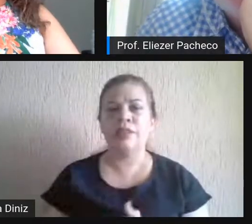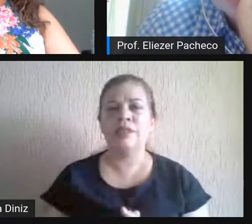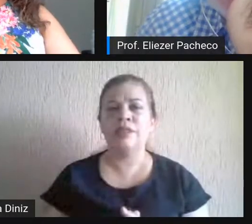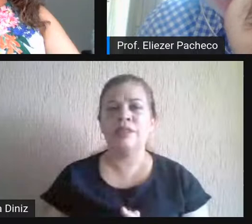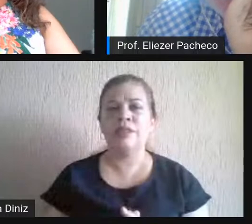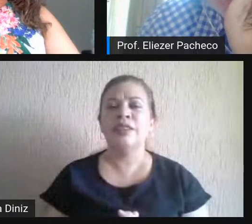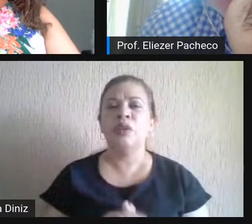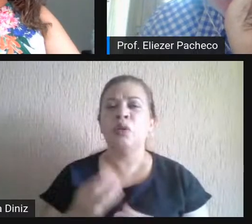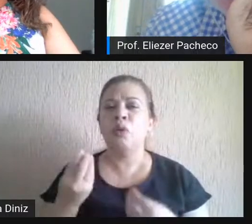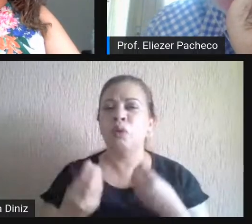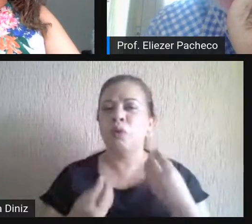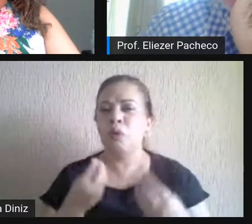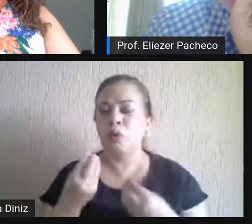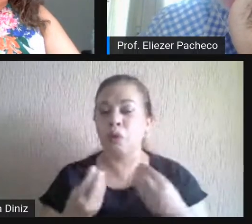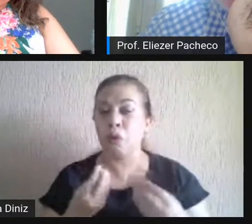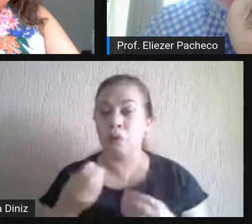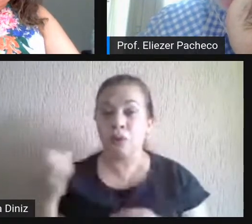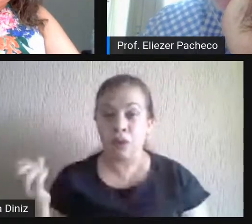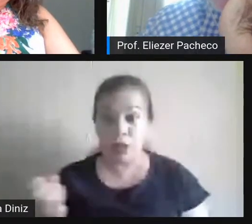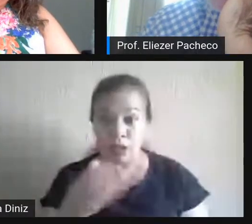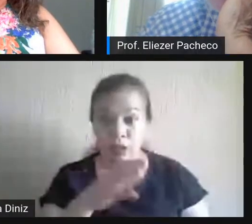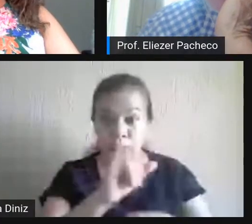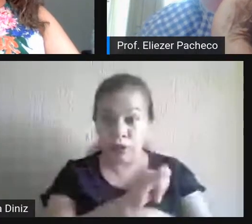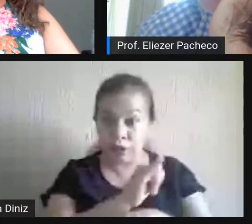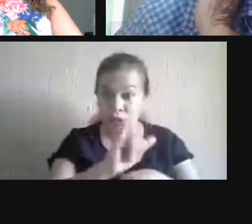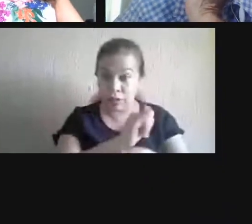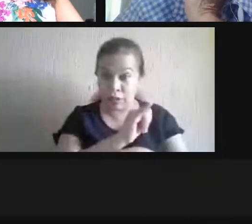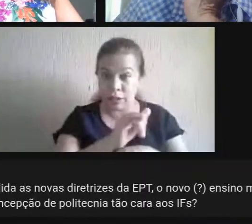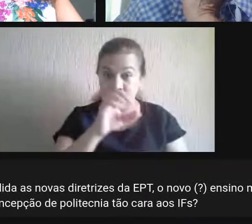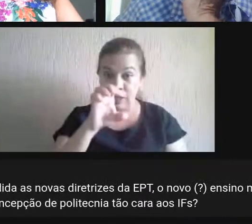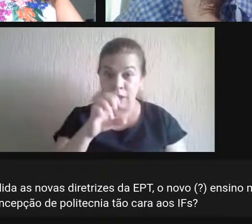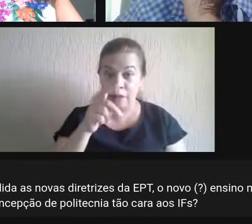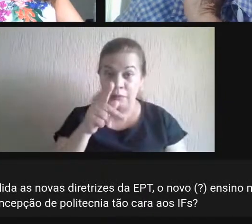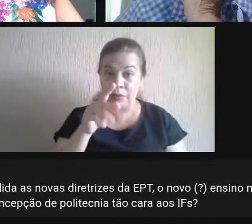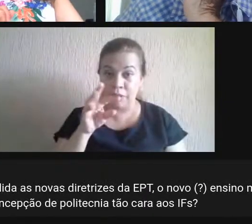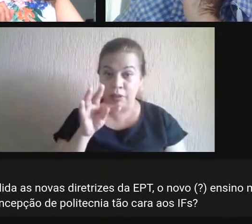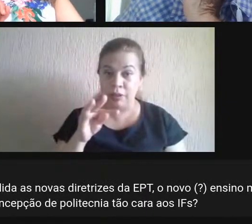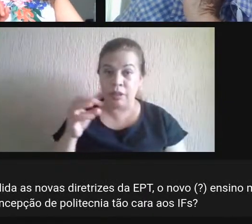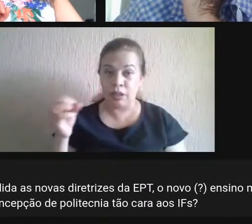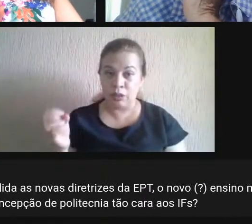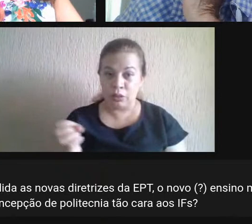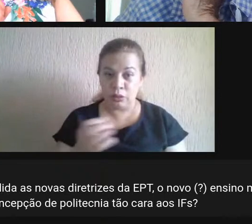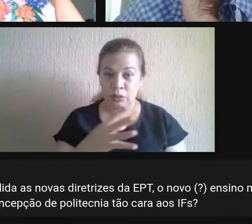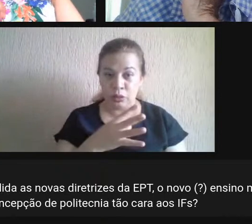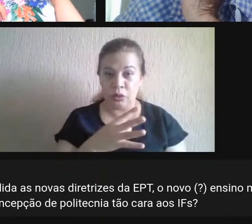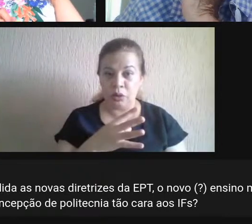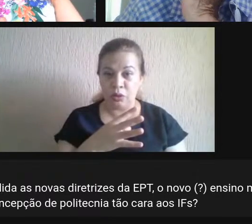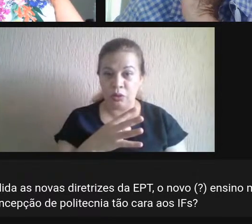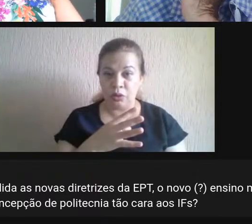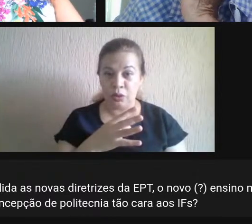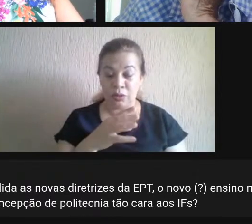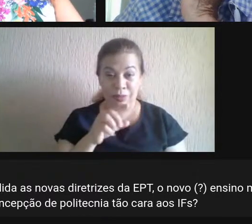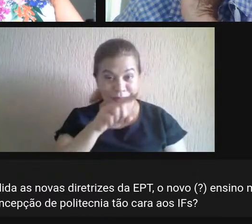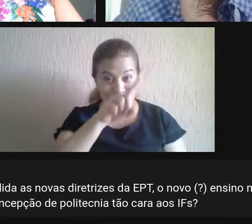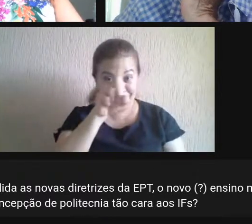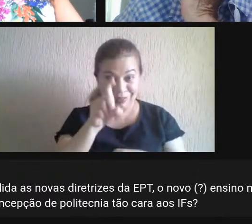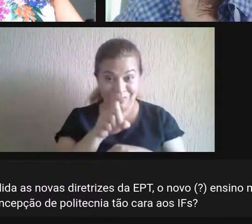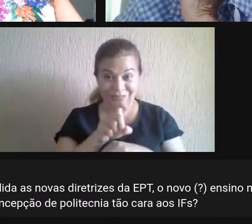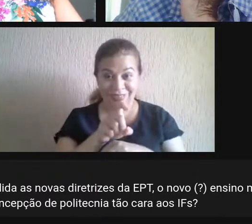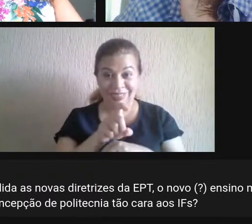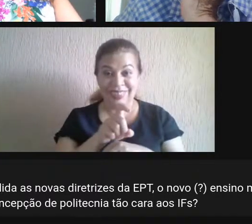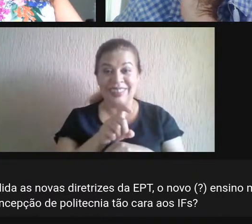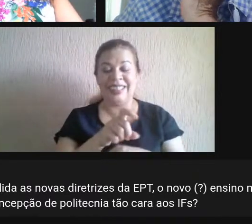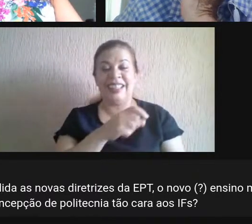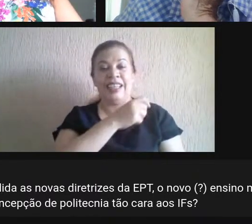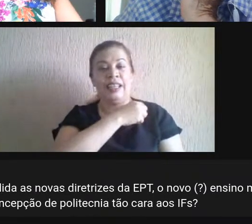as novas diretrizes da EPT, o novo, entre parênteses, interrogação, ensino médio,